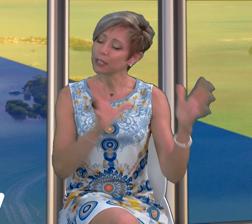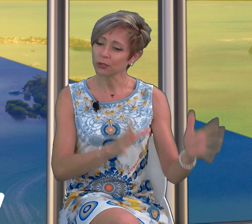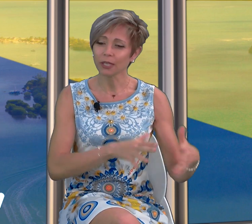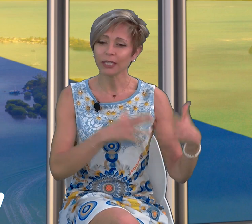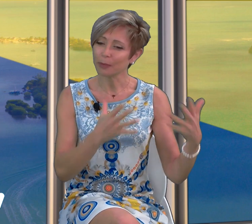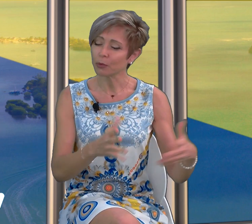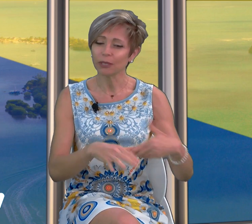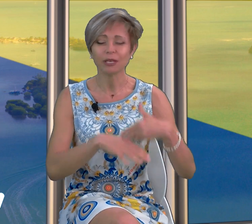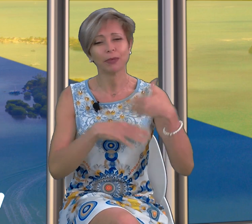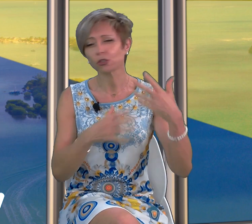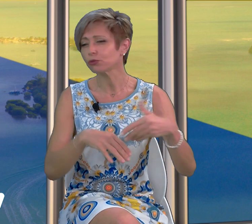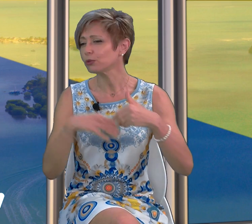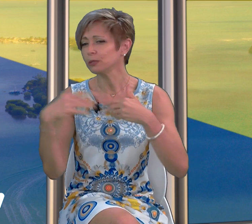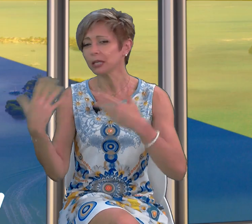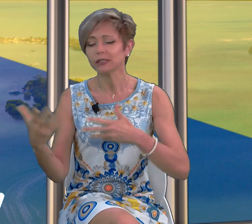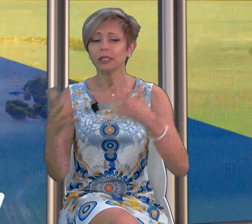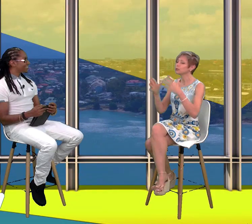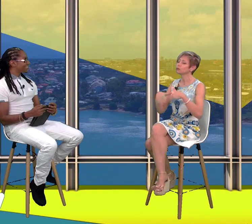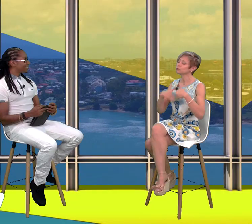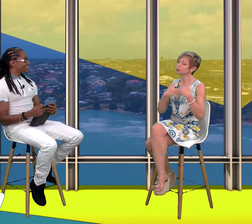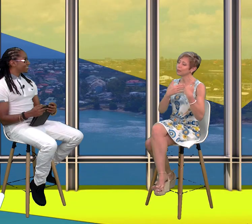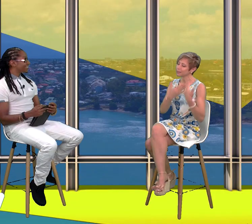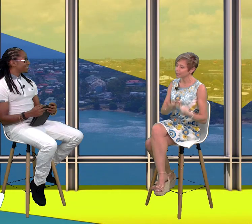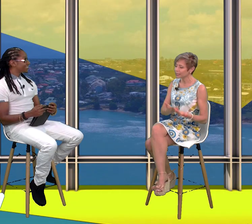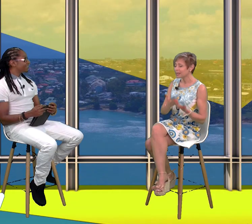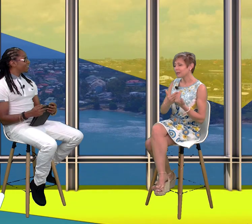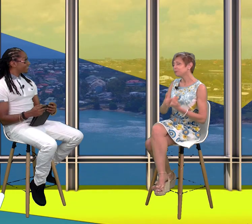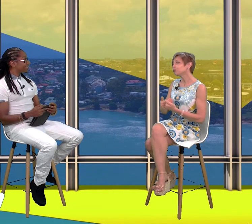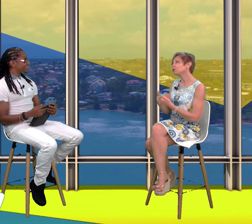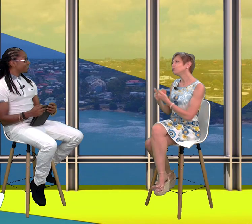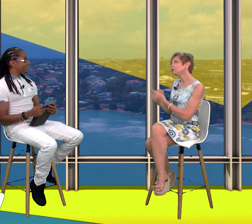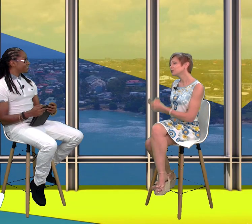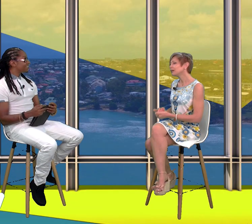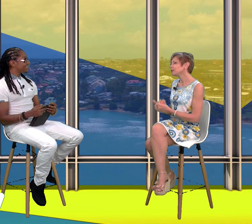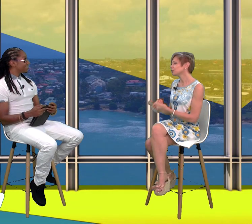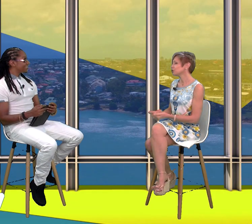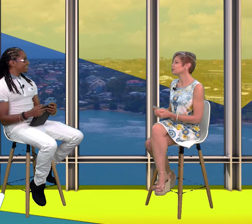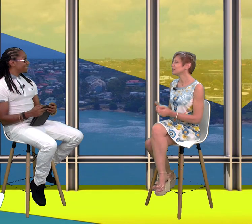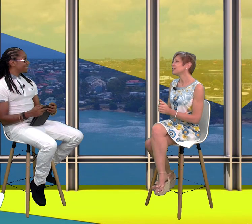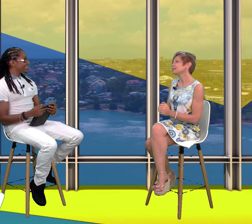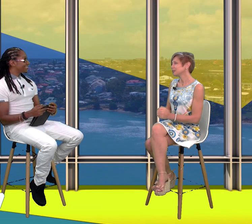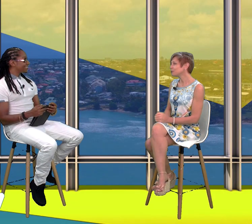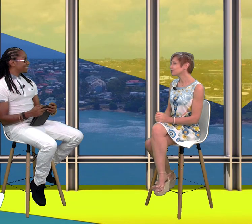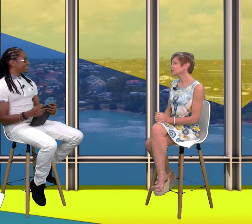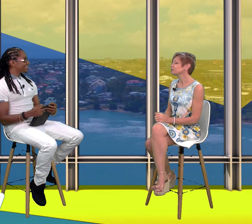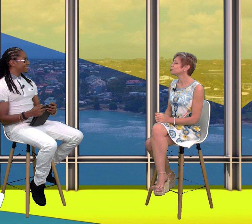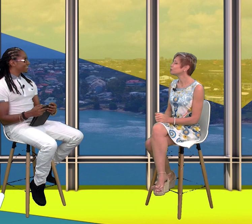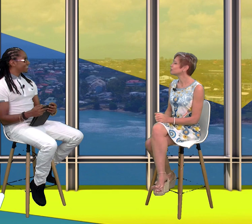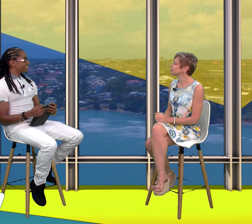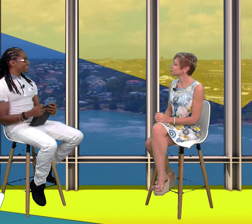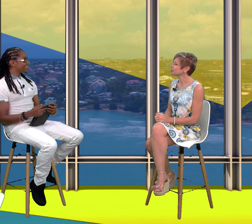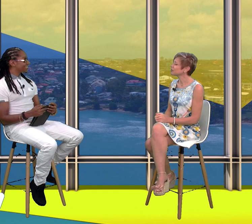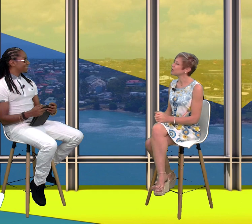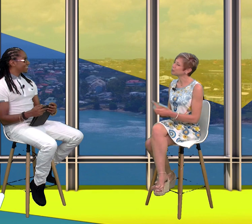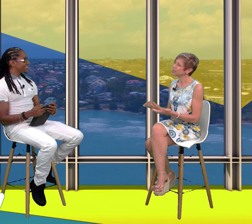pour le national, n pas de problème. y a plein de choses, aussi bien à la télé que sur Internet. Mais pour le local et le régional, ça manque terriblement.